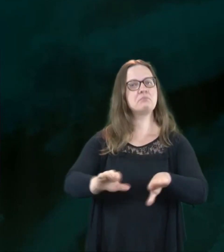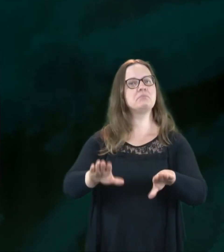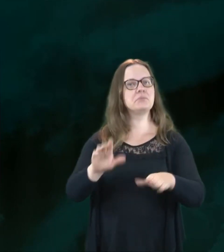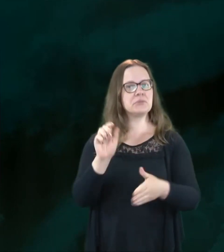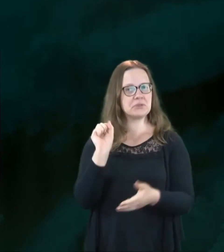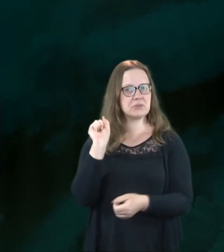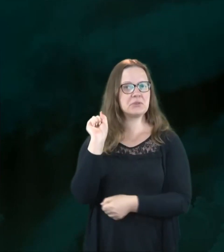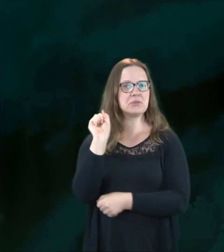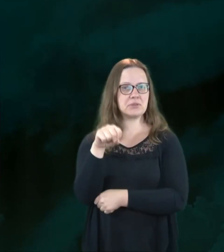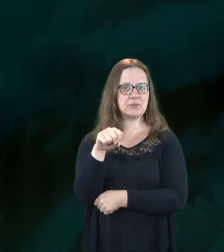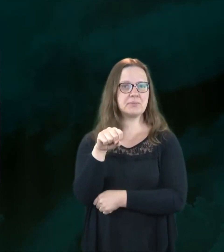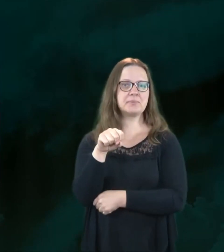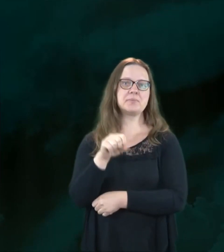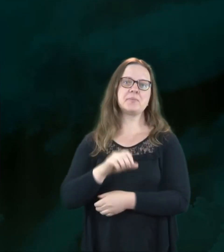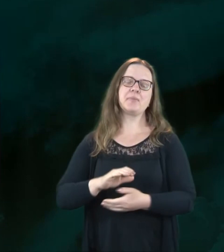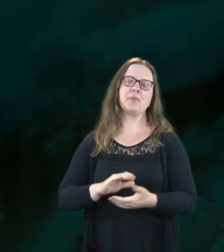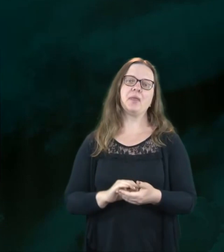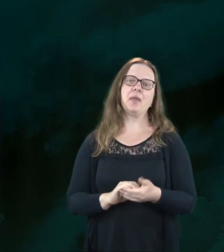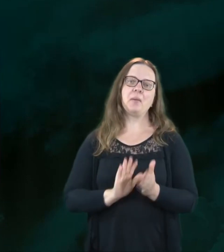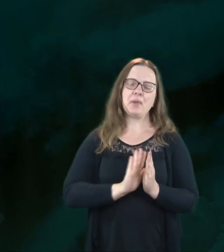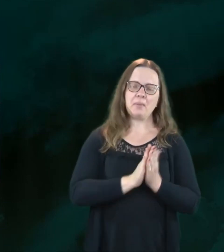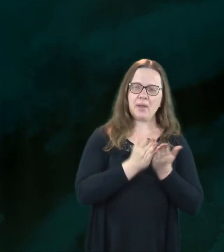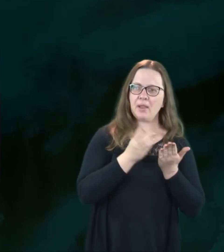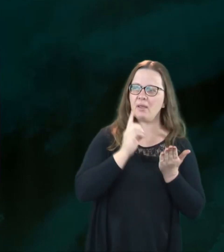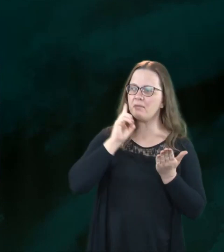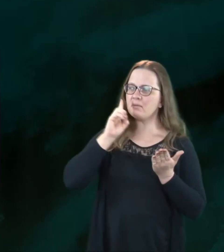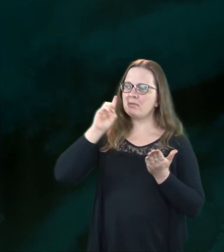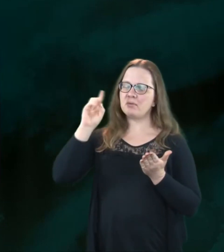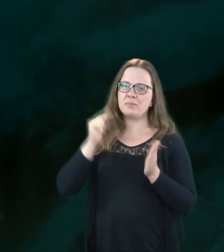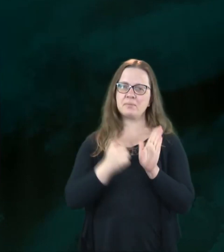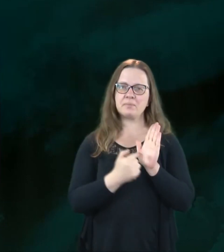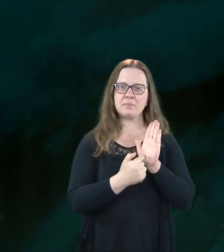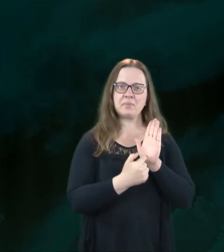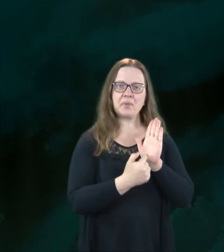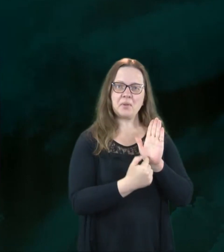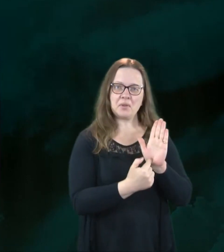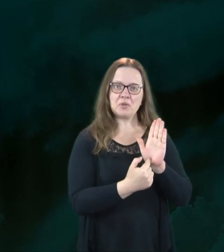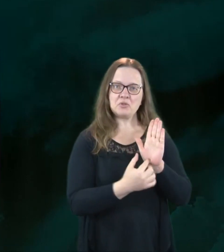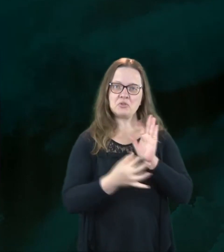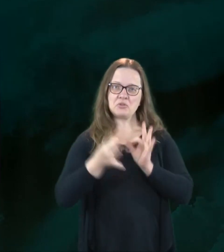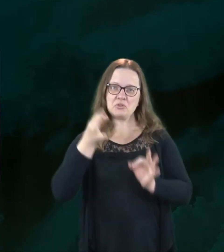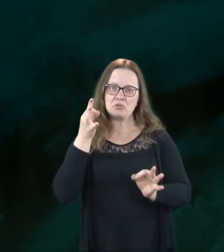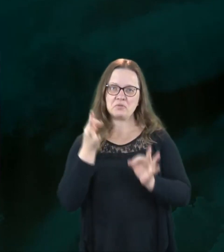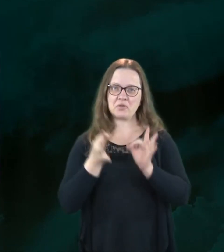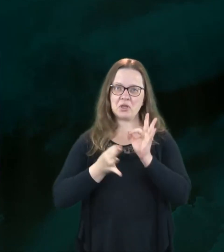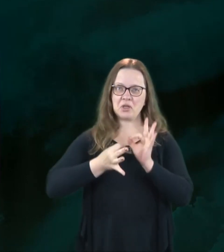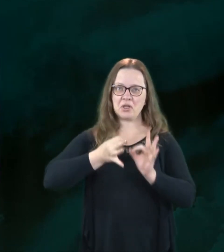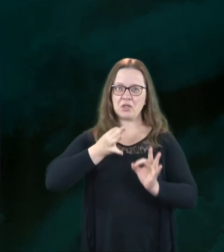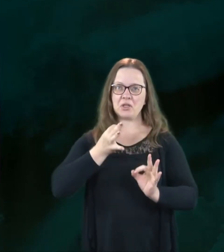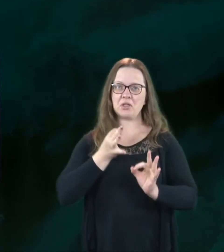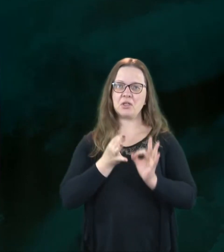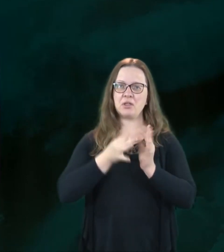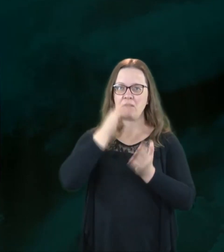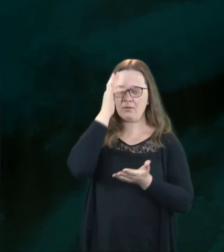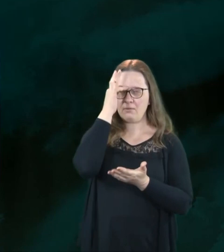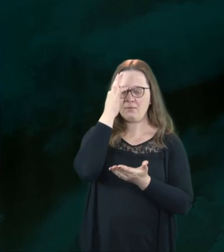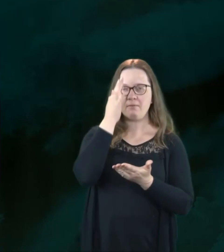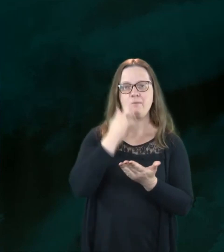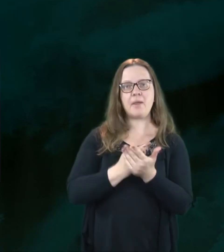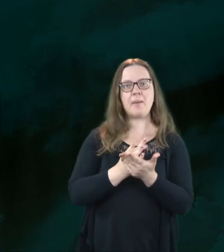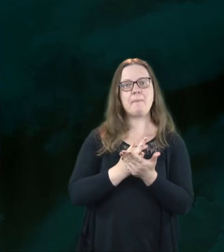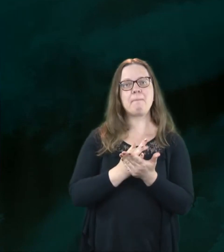tendo a Escritura previsto que Deus justificaria pela fé os gentios, pré-anunciou